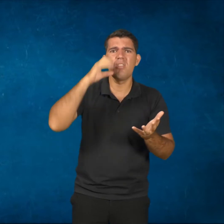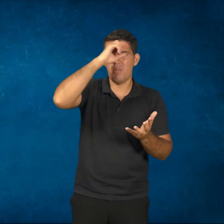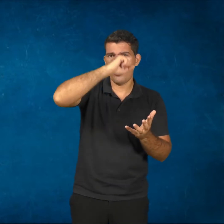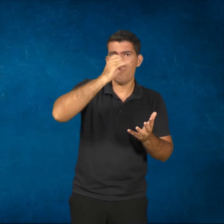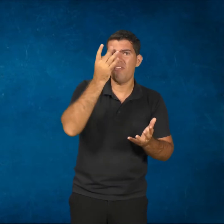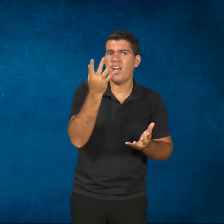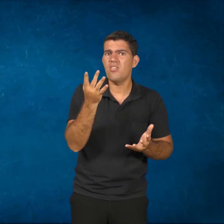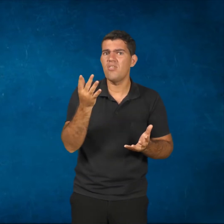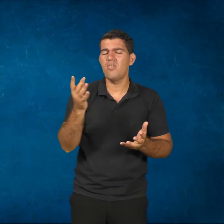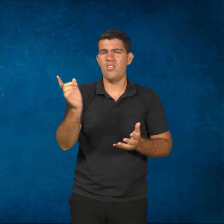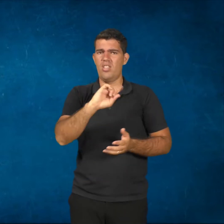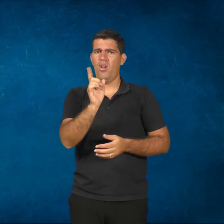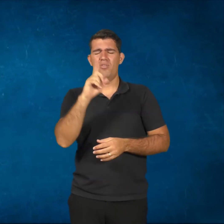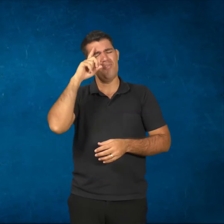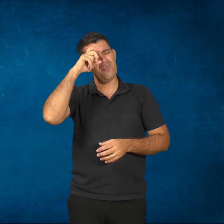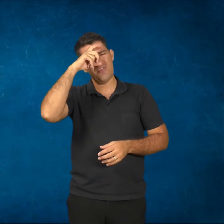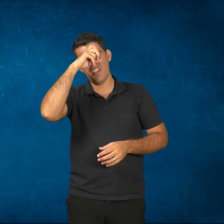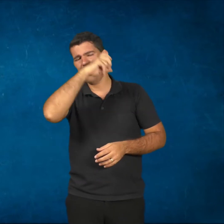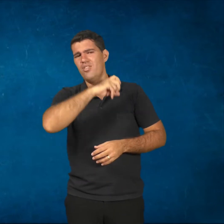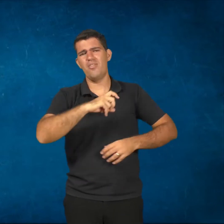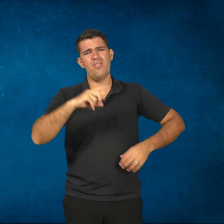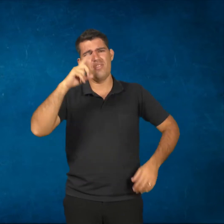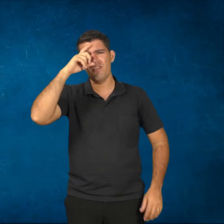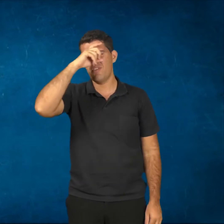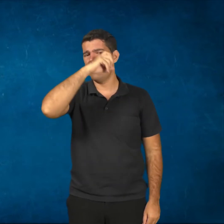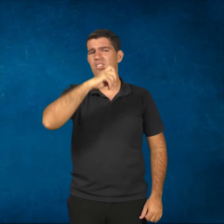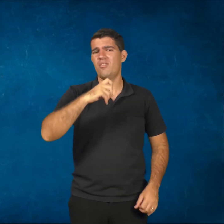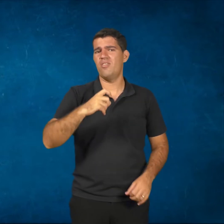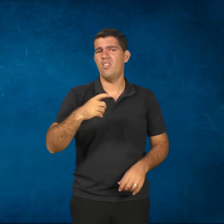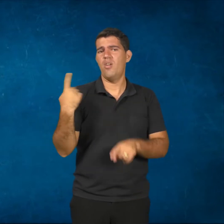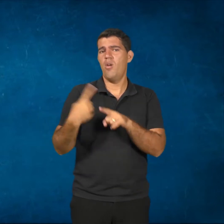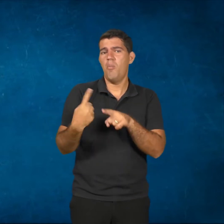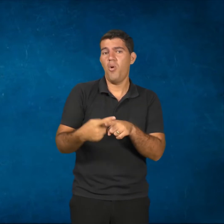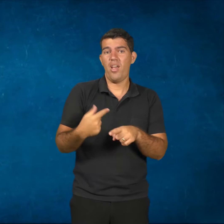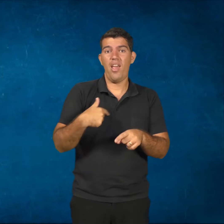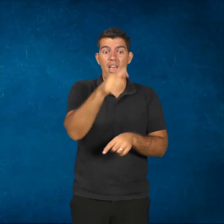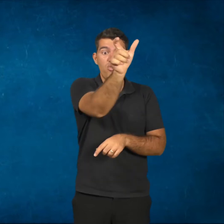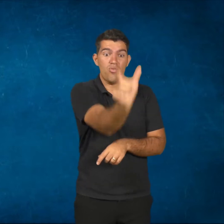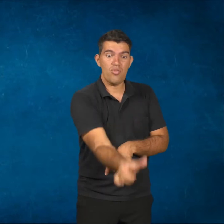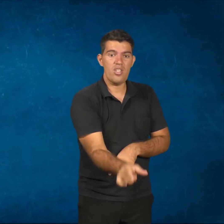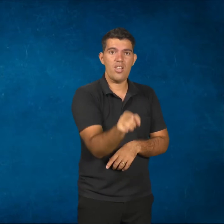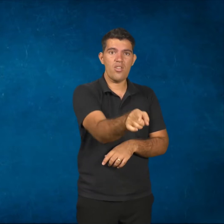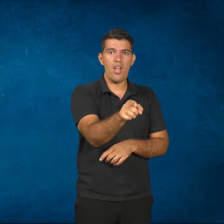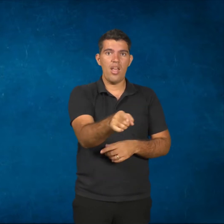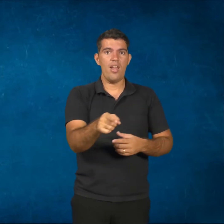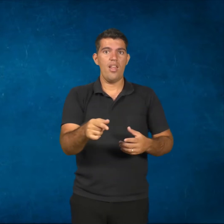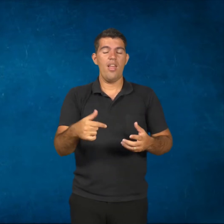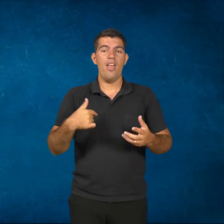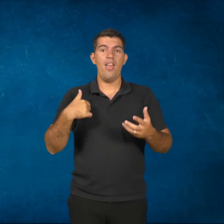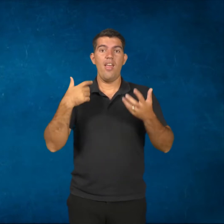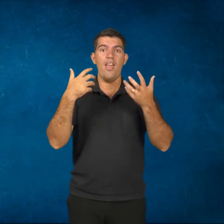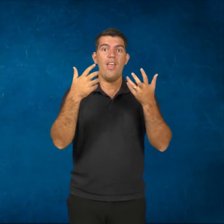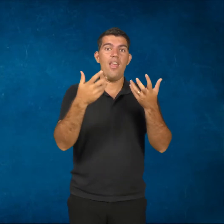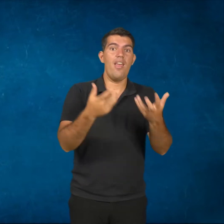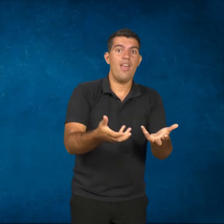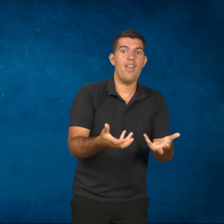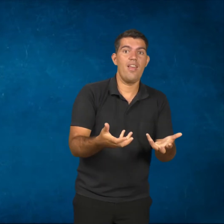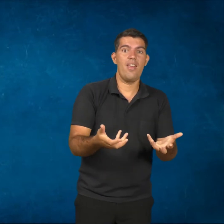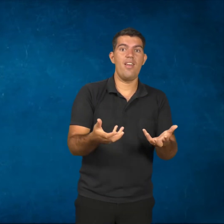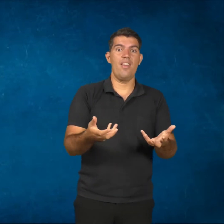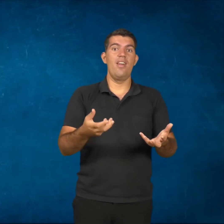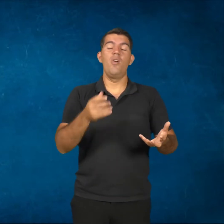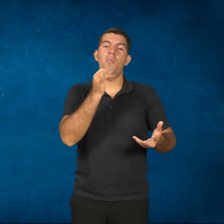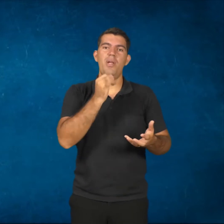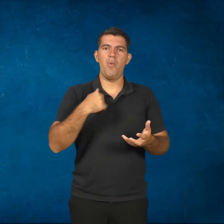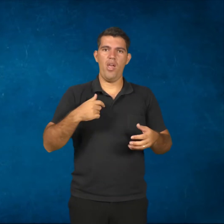completar esse aspecto. Veja, isso é muito difícil pelo seguinte: fazer-se sujeito é a coisa que se aprende